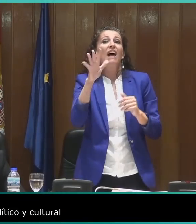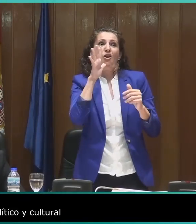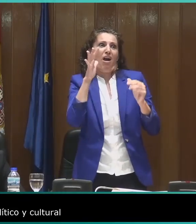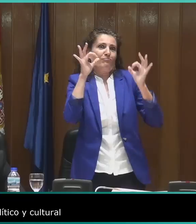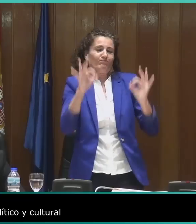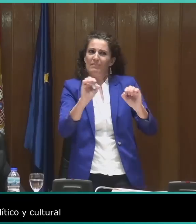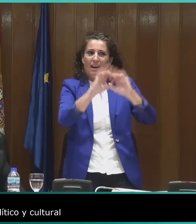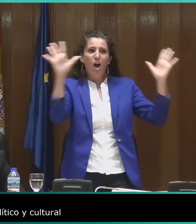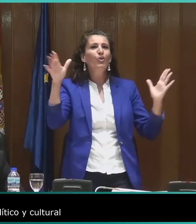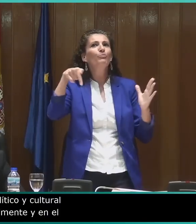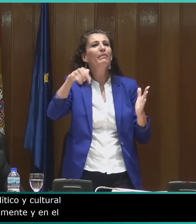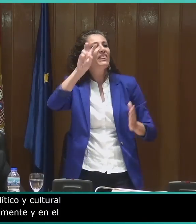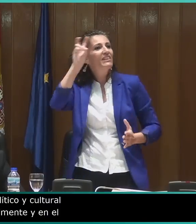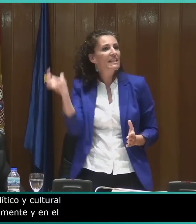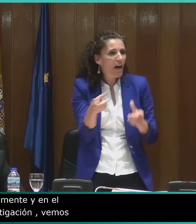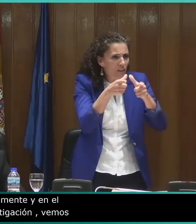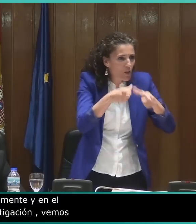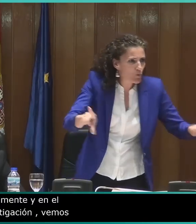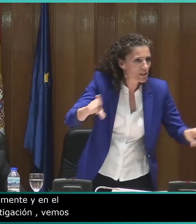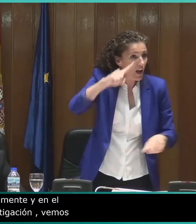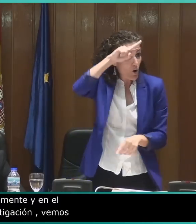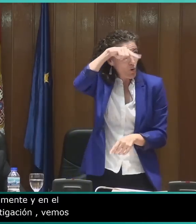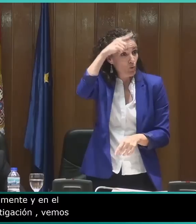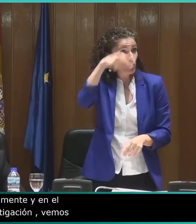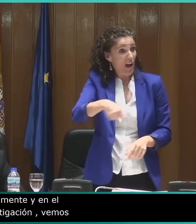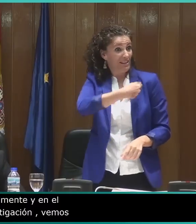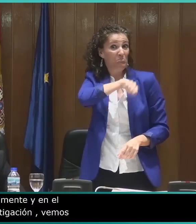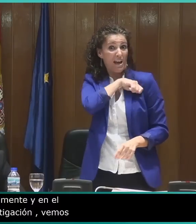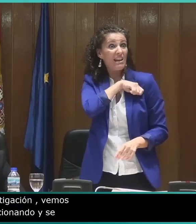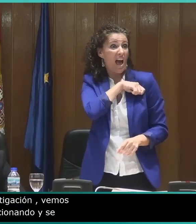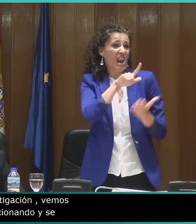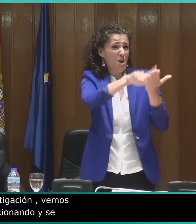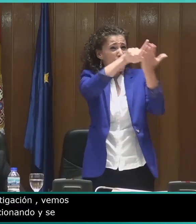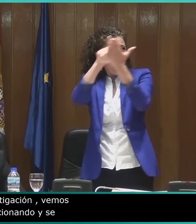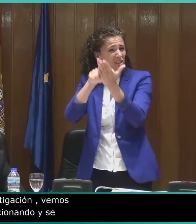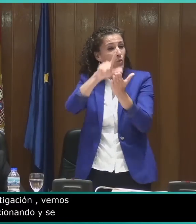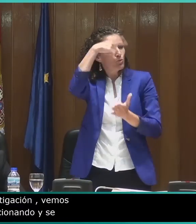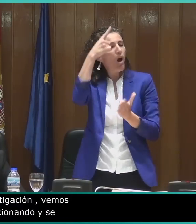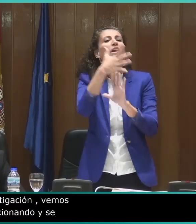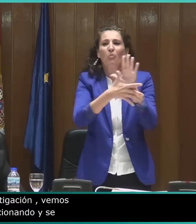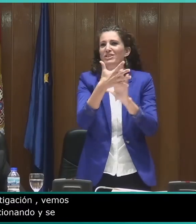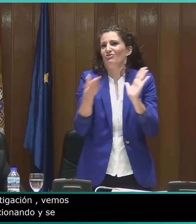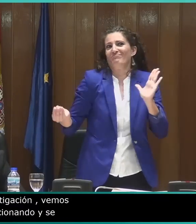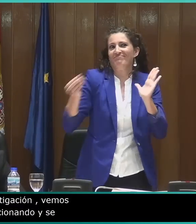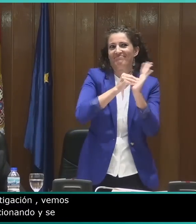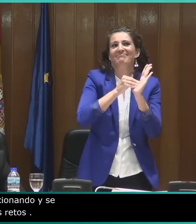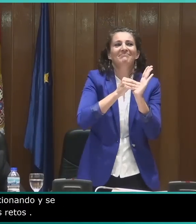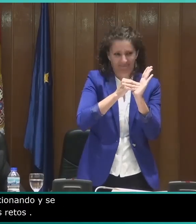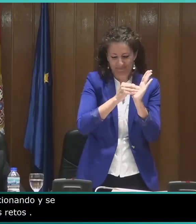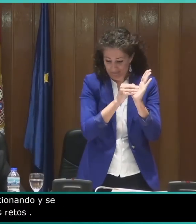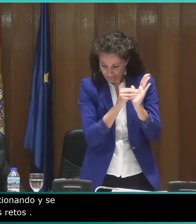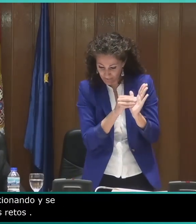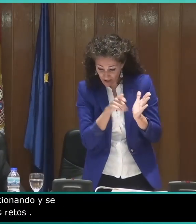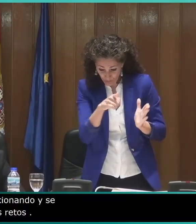y se han creado nuevos retos. Tenemos claro que esa diversidad lingüística y cultural que existe en España en cuanto a lenguas y culturas